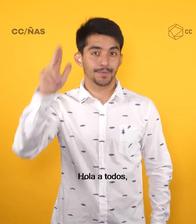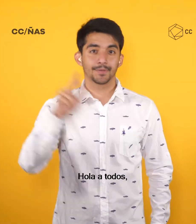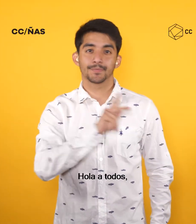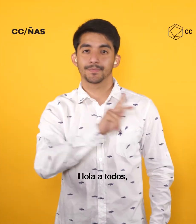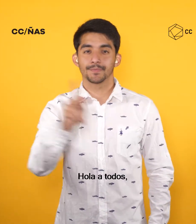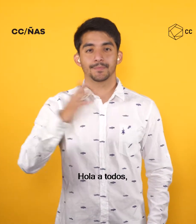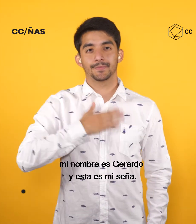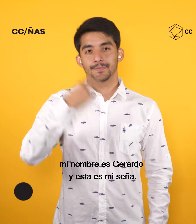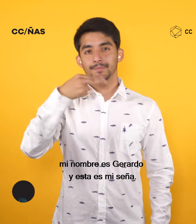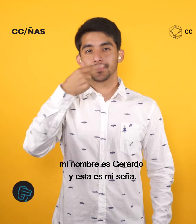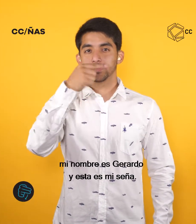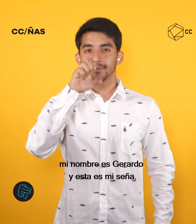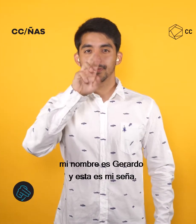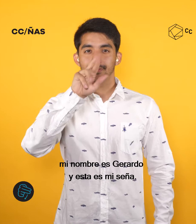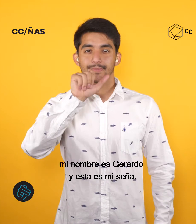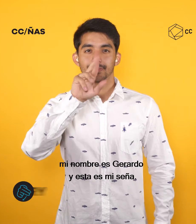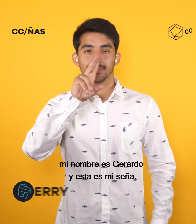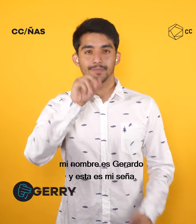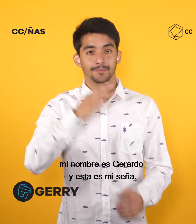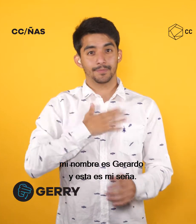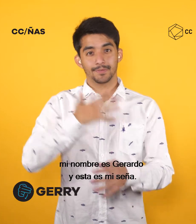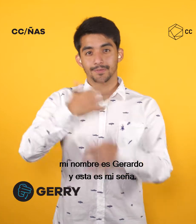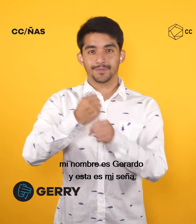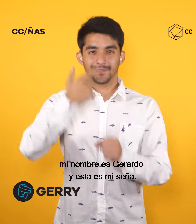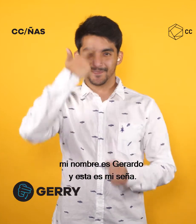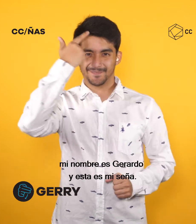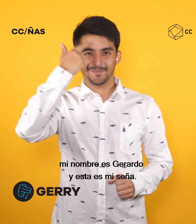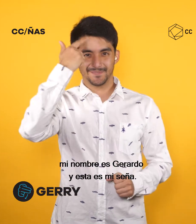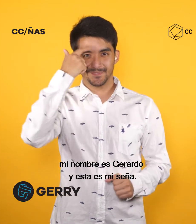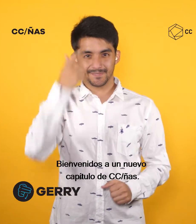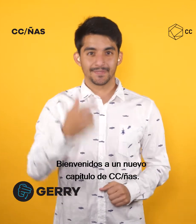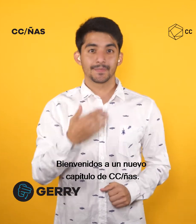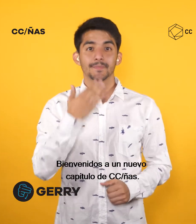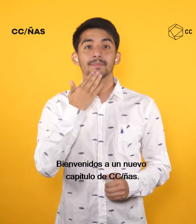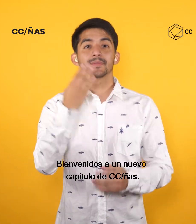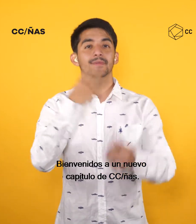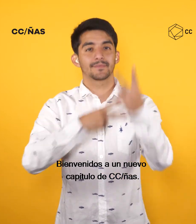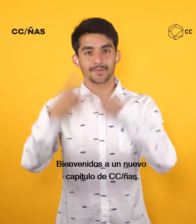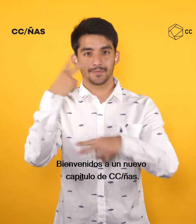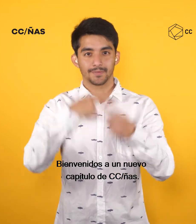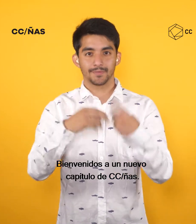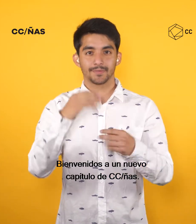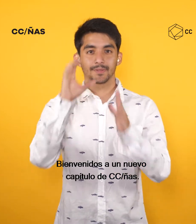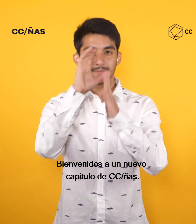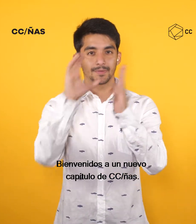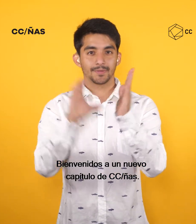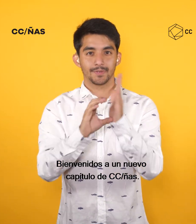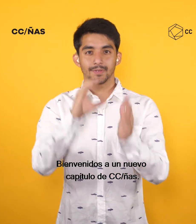¡Hola a todos! Mi nombre es Gerardo y esta es mi seña. Bienvenidos a un nuevo capítulo de Ceseñas.